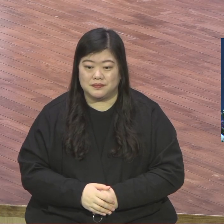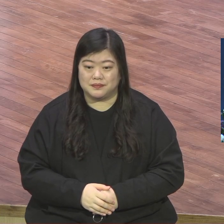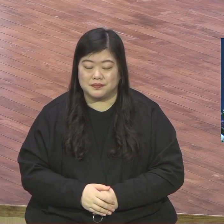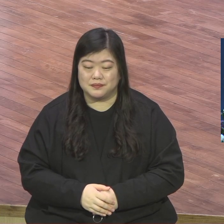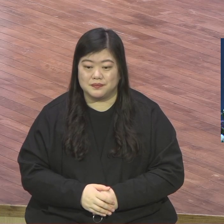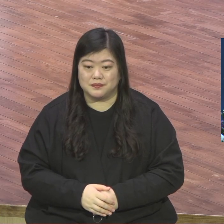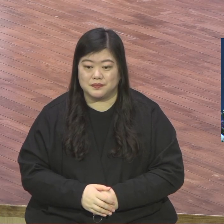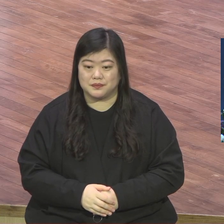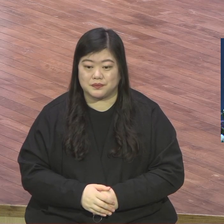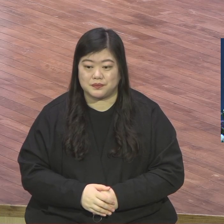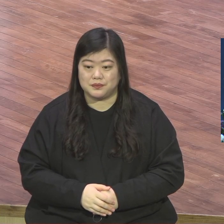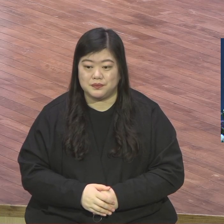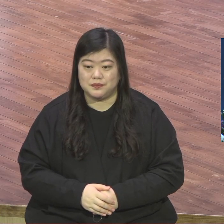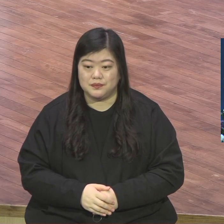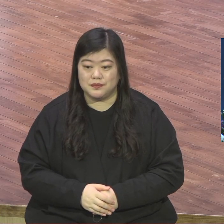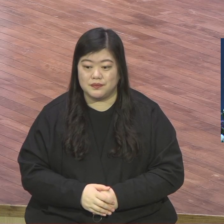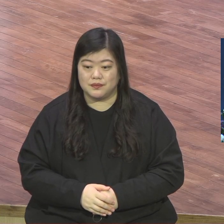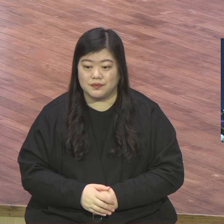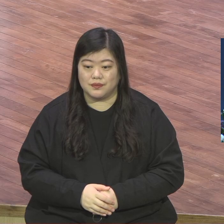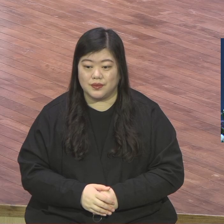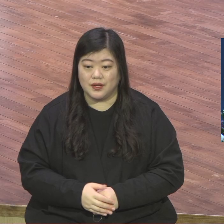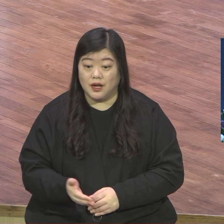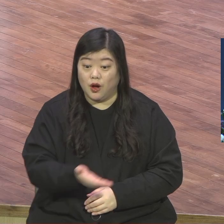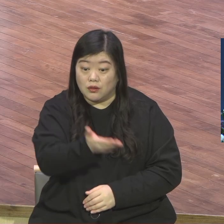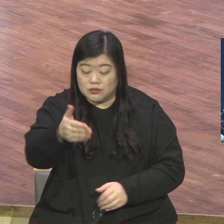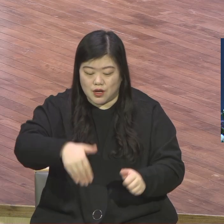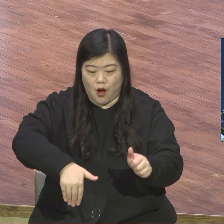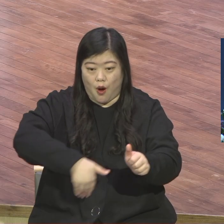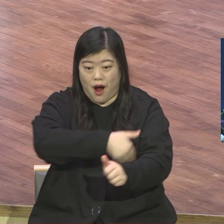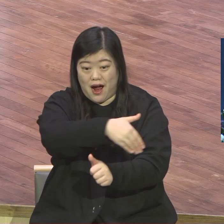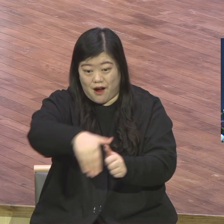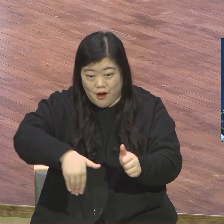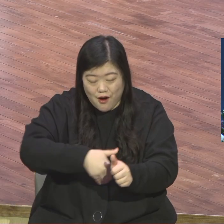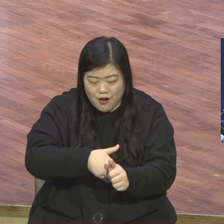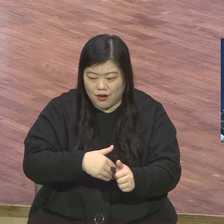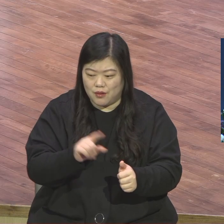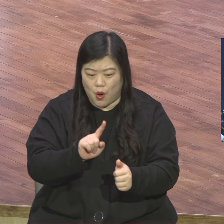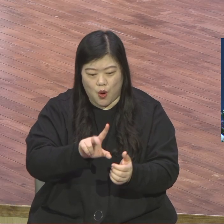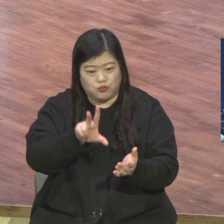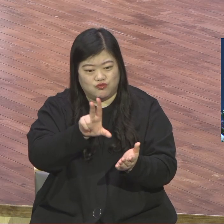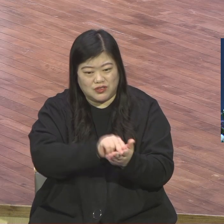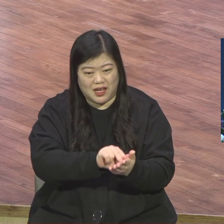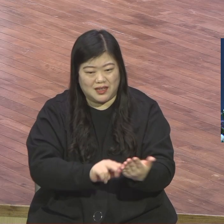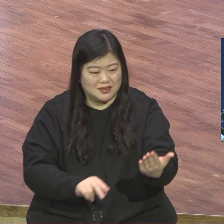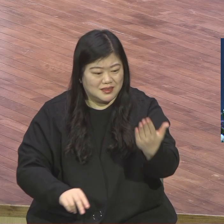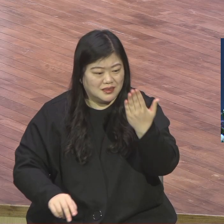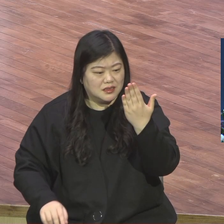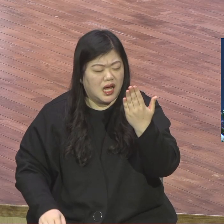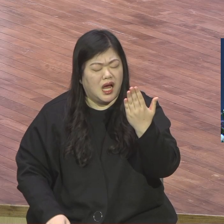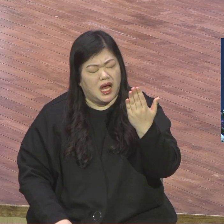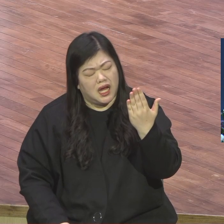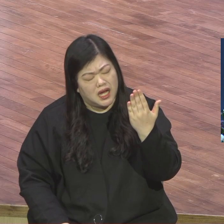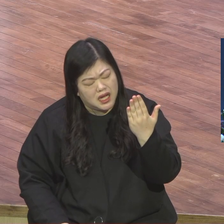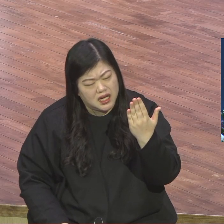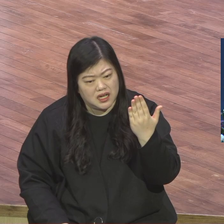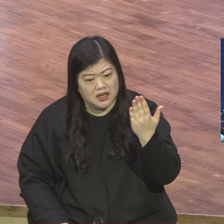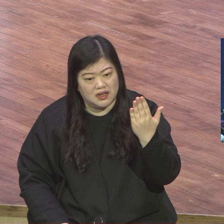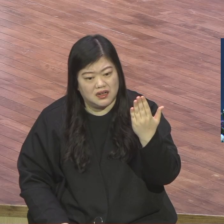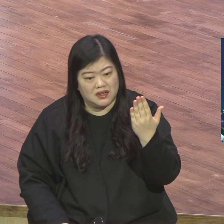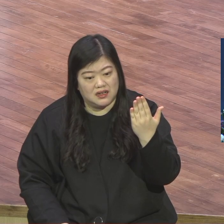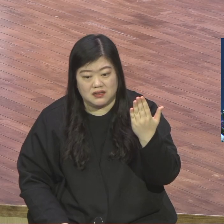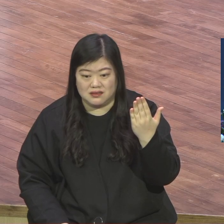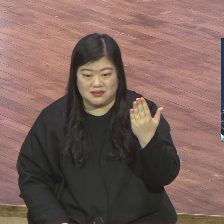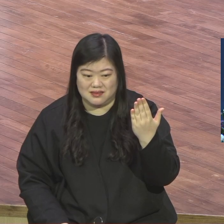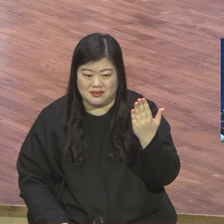우리는 눈앞에 다가와 있는 이 환경에 일희 일비하는 그런 존재가 아니다.